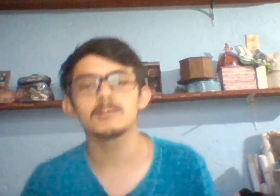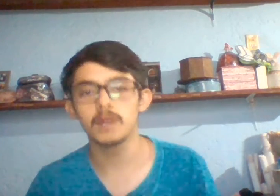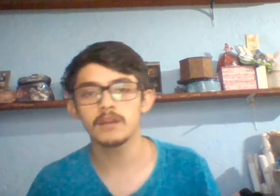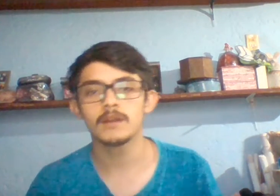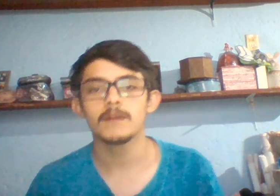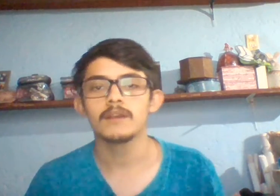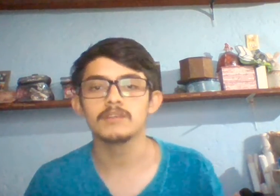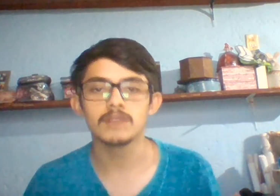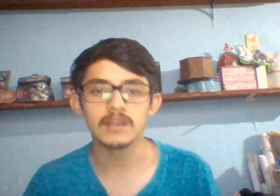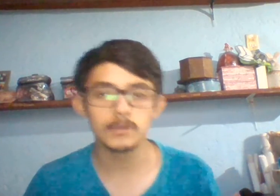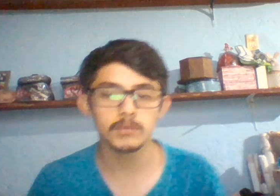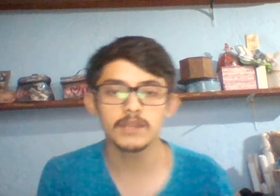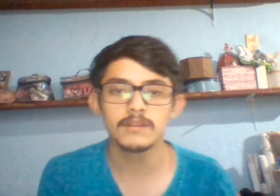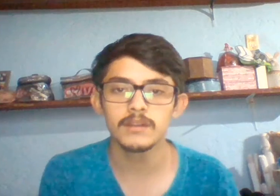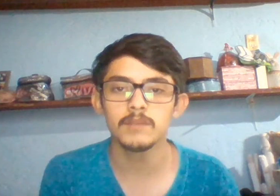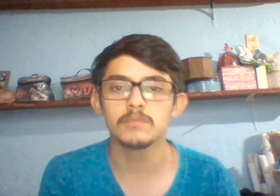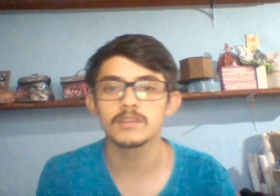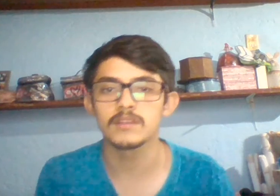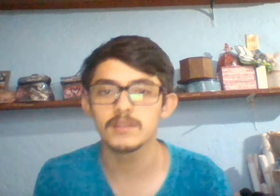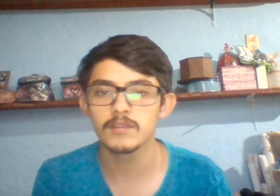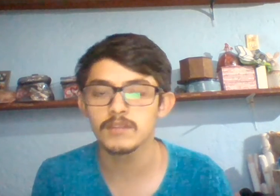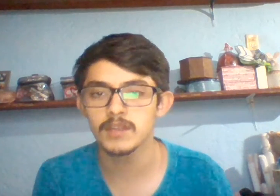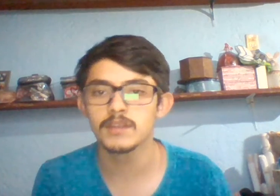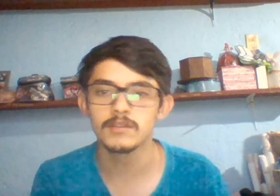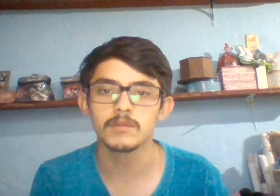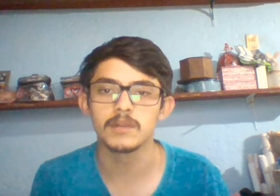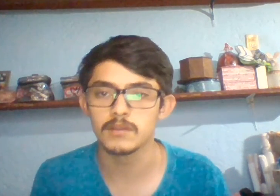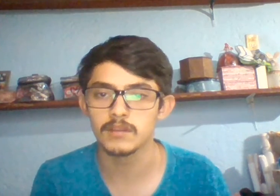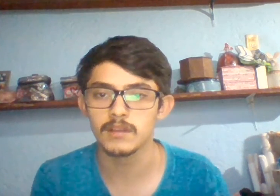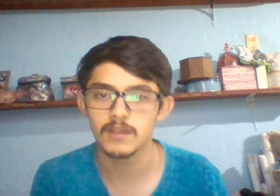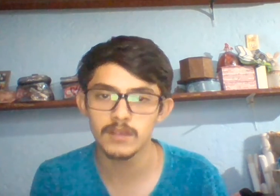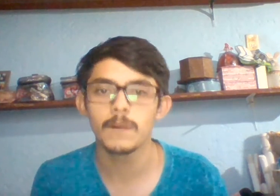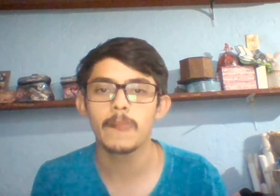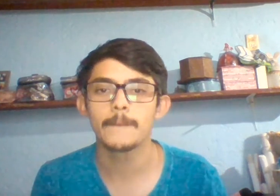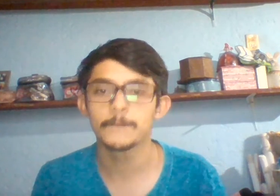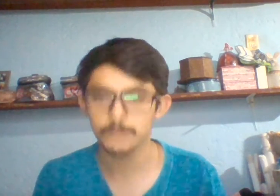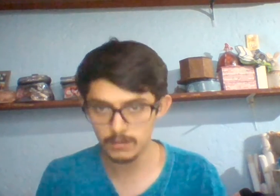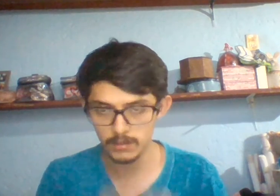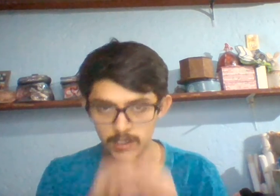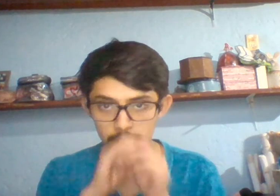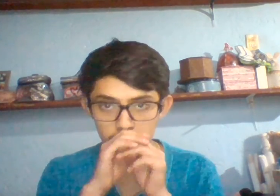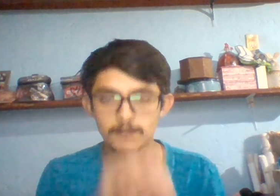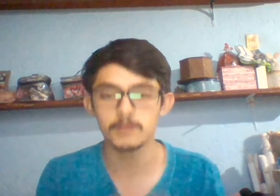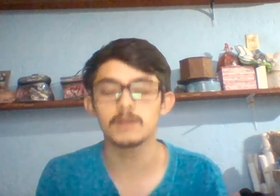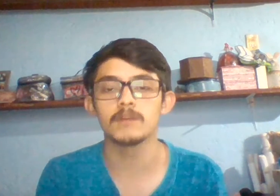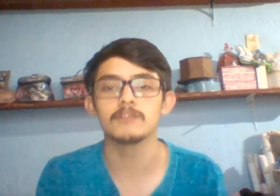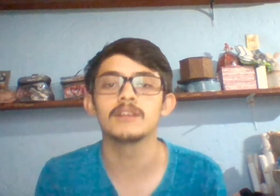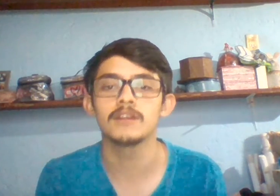par es igual a la potencia por 760 sobre la velocidad del giro. Perdón, sobre la velocidad del giro